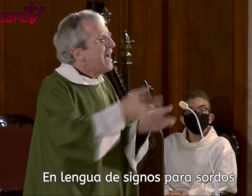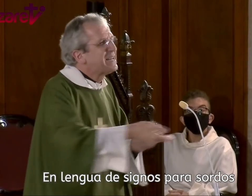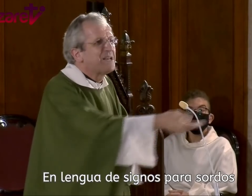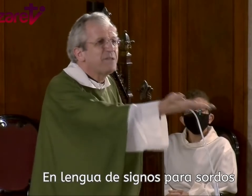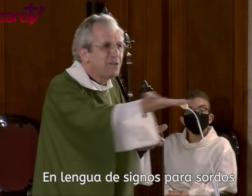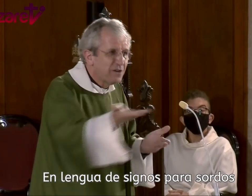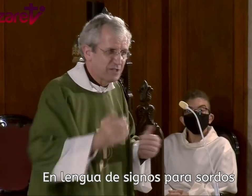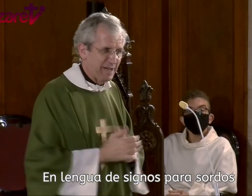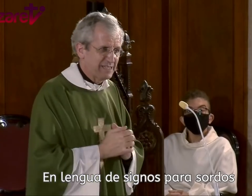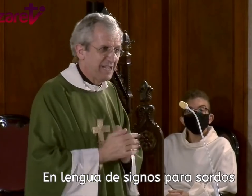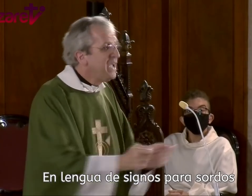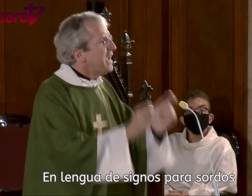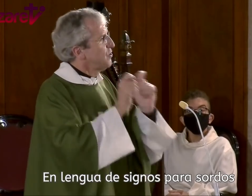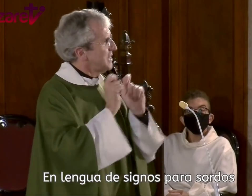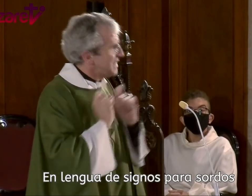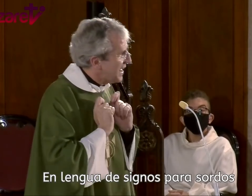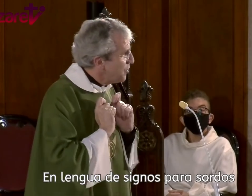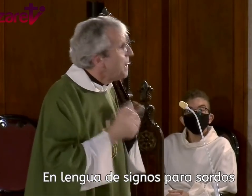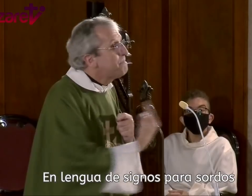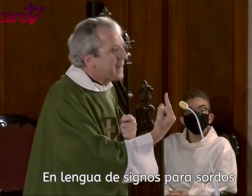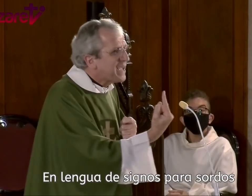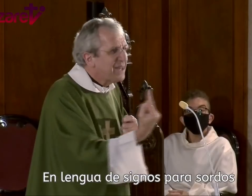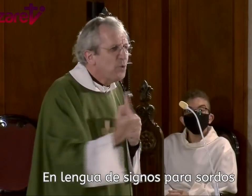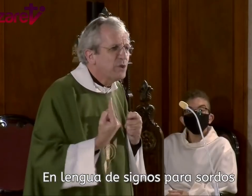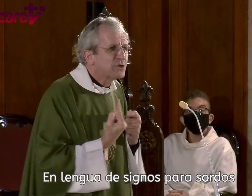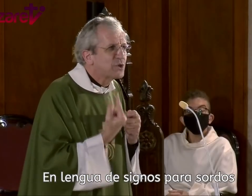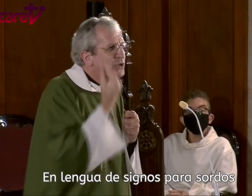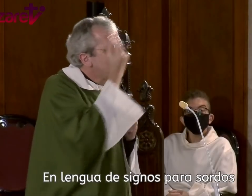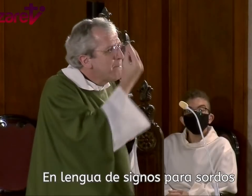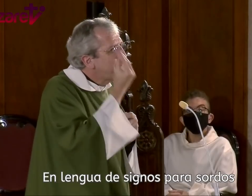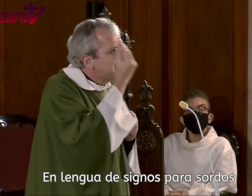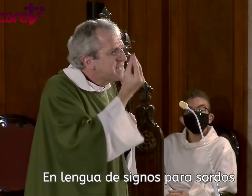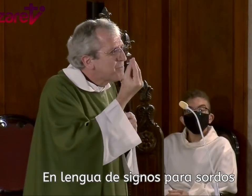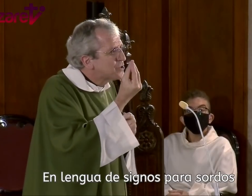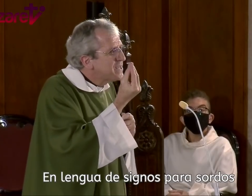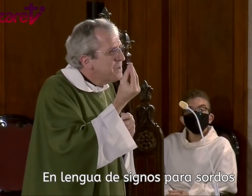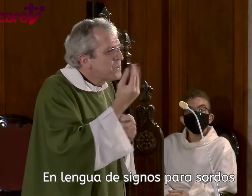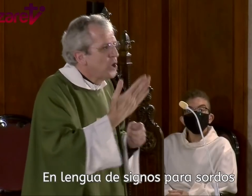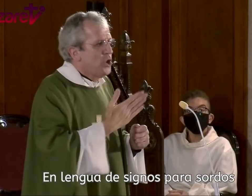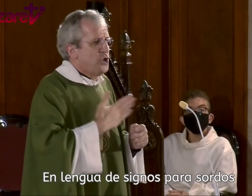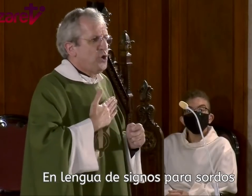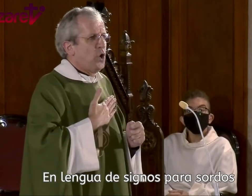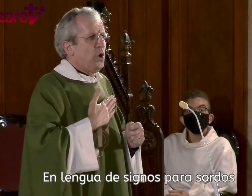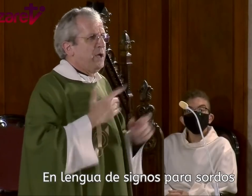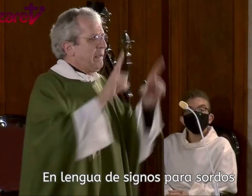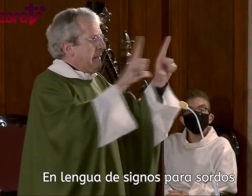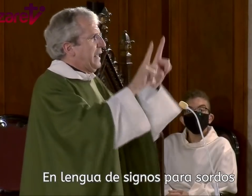Al servicio De los demás Y nos las ha dado Para que cada uno De nosotros Pensemos No Que